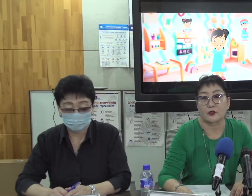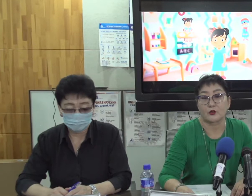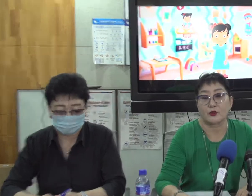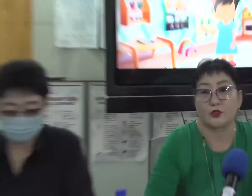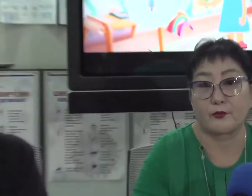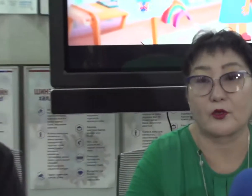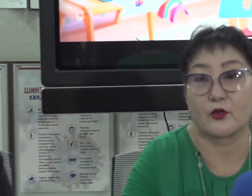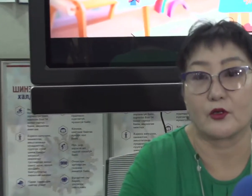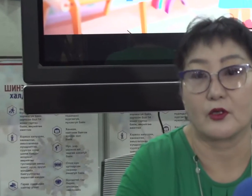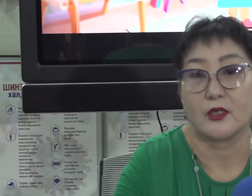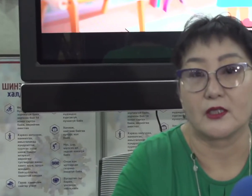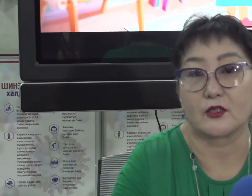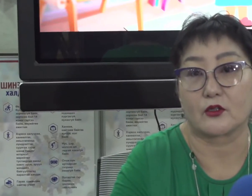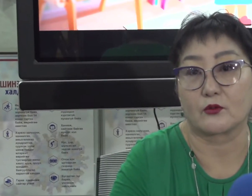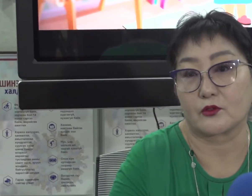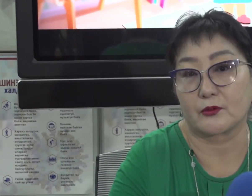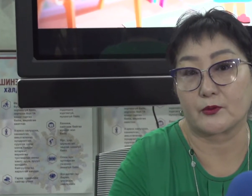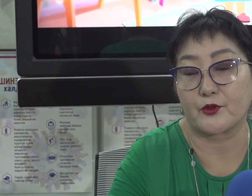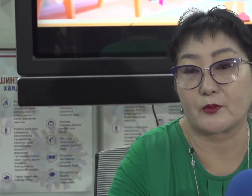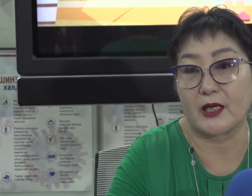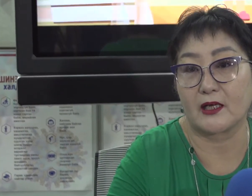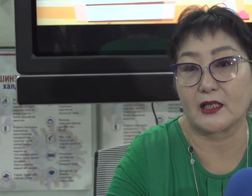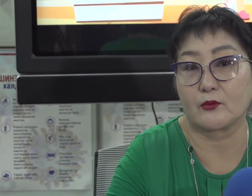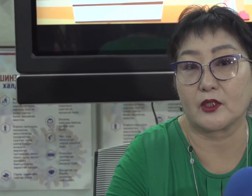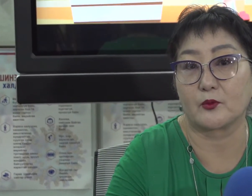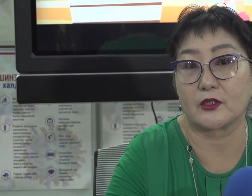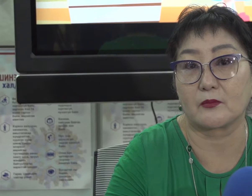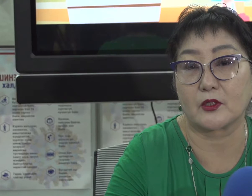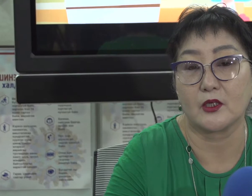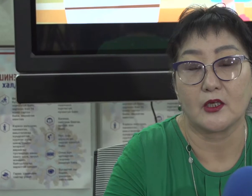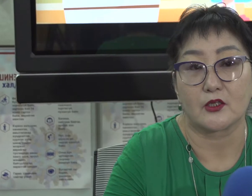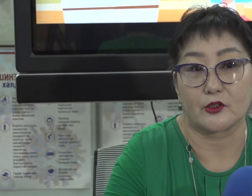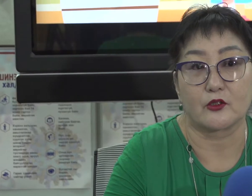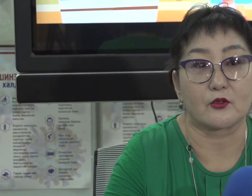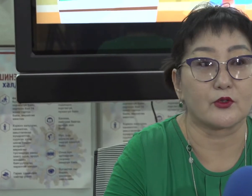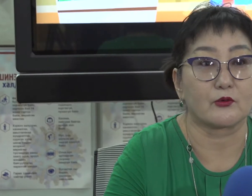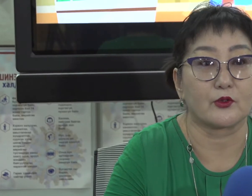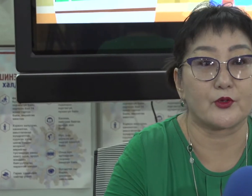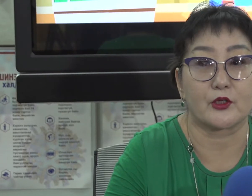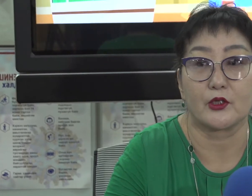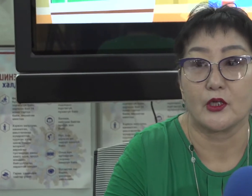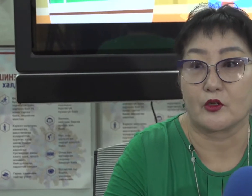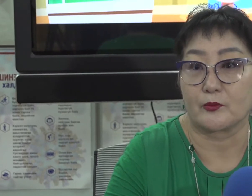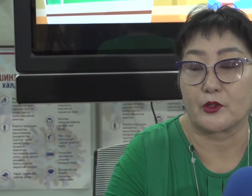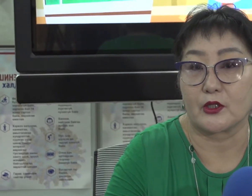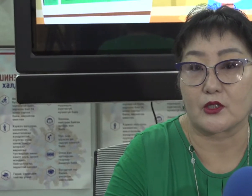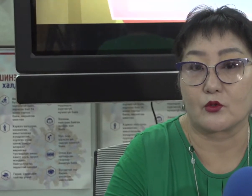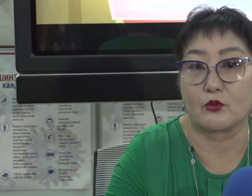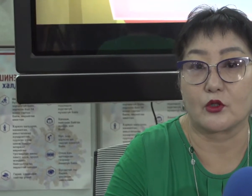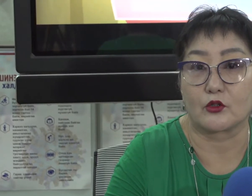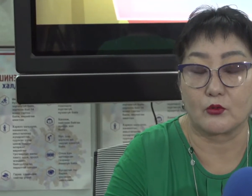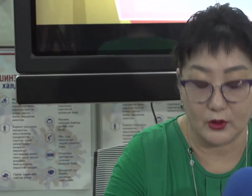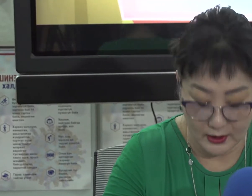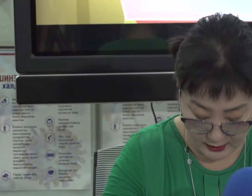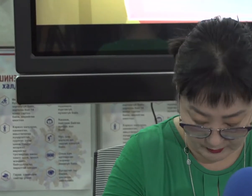бүгднайрамд Солонгос улс зэрэг орнууд бол өвчл байгаа. Ялангуяа бүгднайрамд Солонгос улсад бол өвчл боломтлон гарч